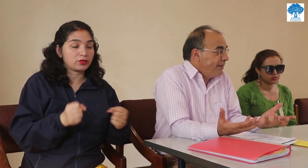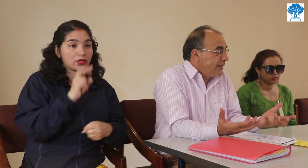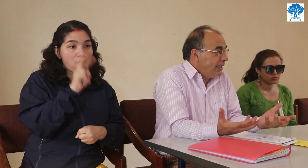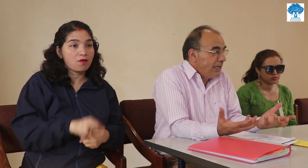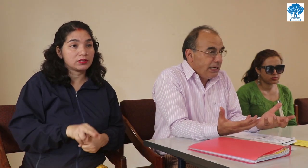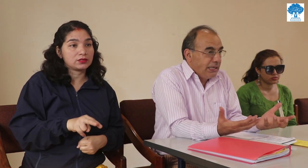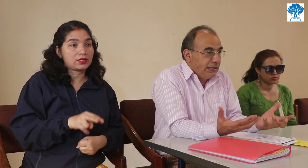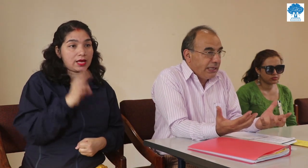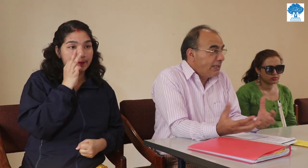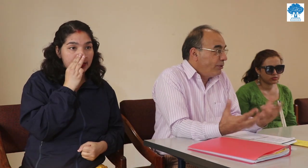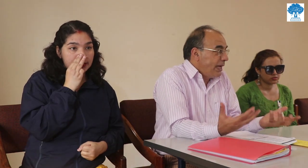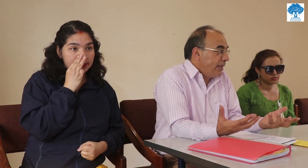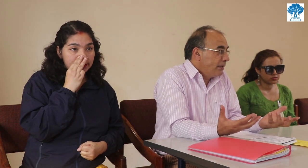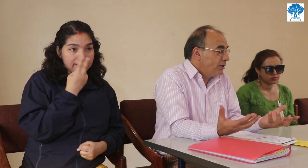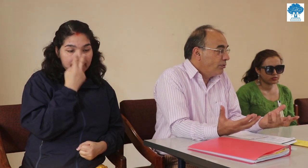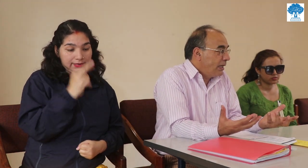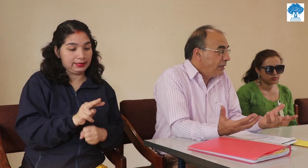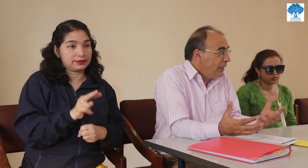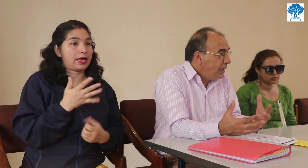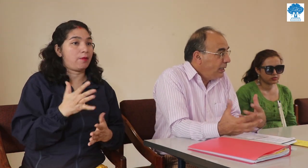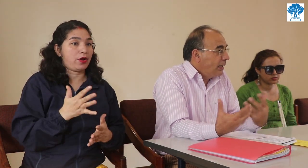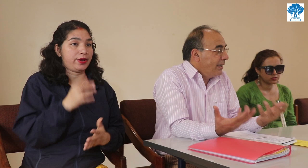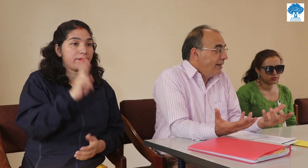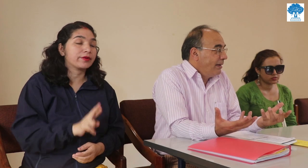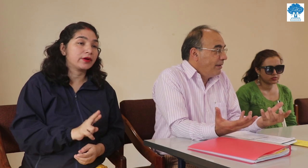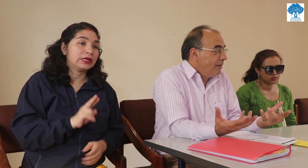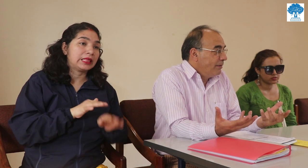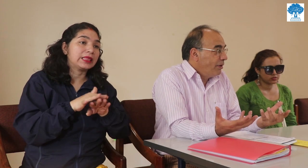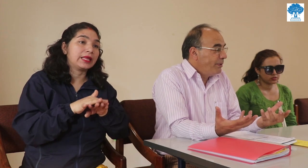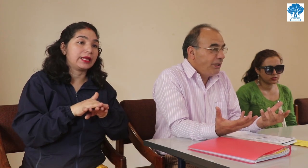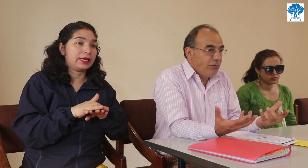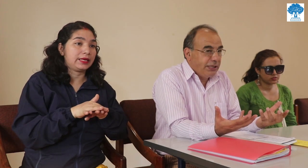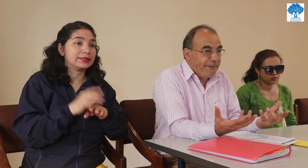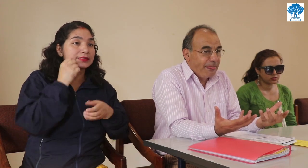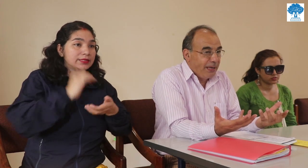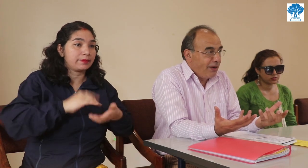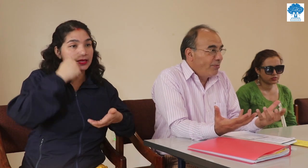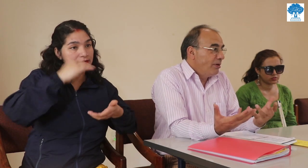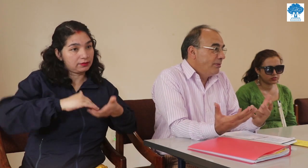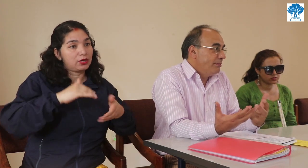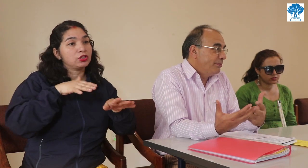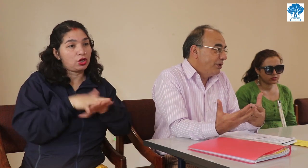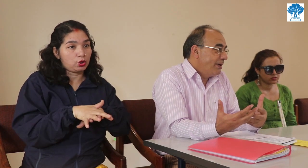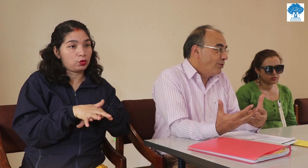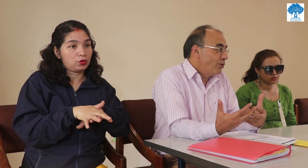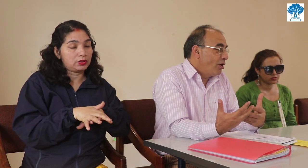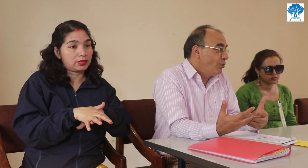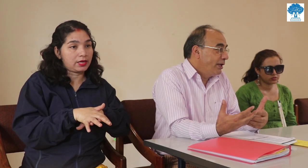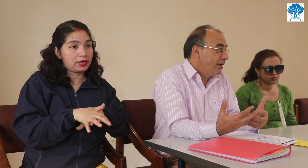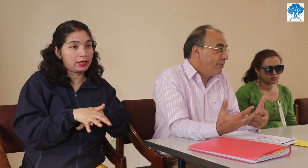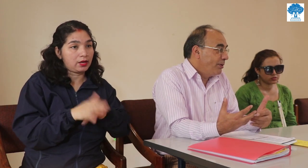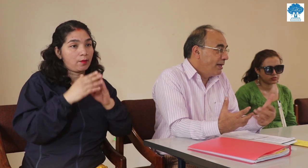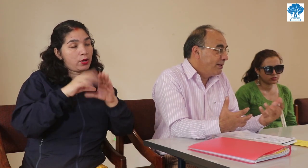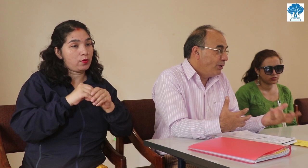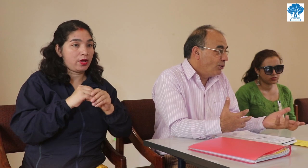स्थितिको बारेमा चाहिँ हेरचाह पुर्याइएन. त्यसो हुँदाखेरि धेरै दम्पतिहरू चाहिँ अब परिवारको रहर